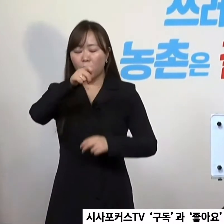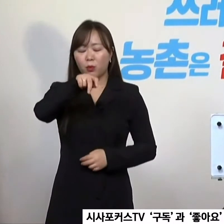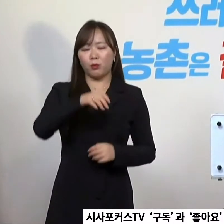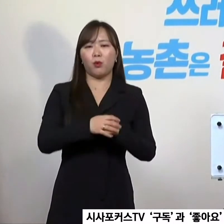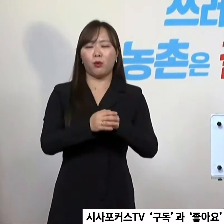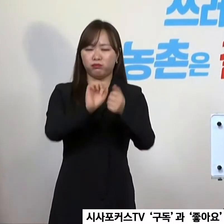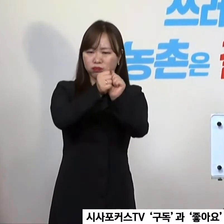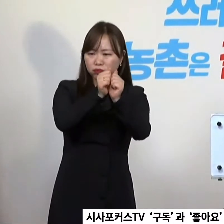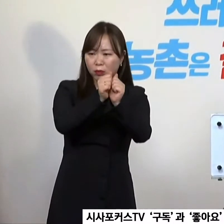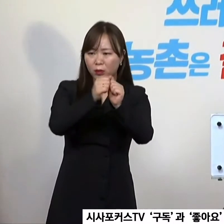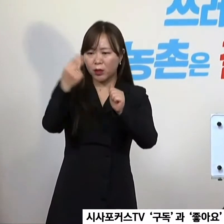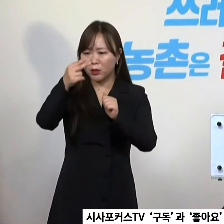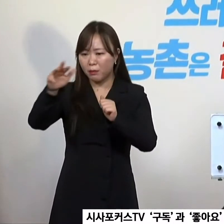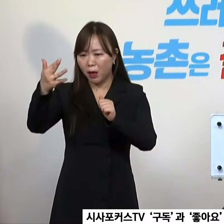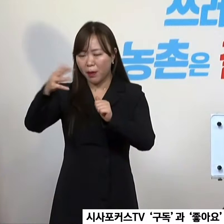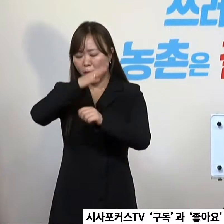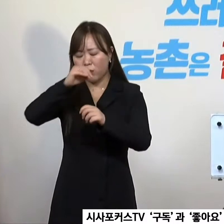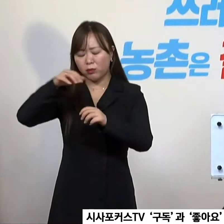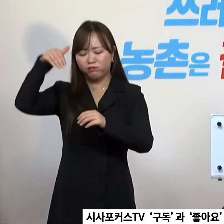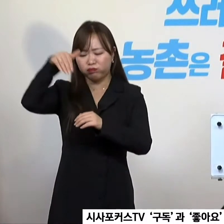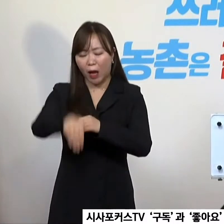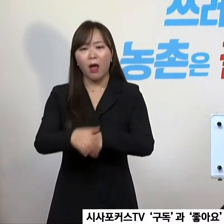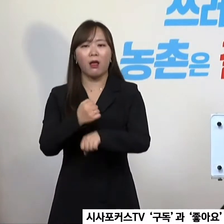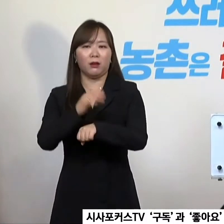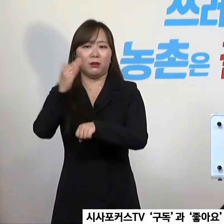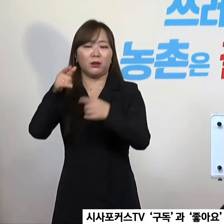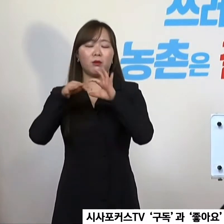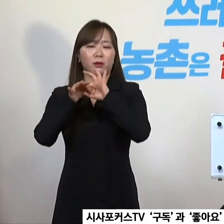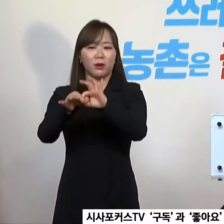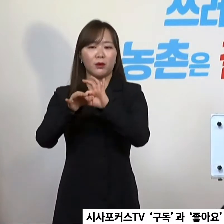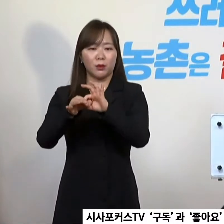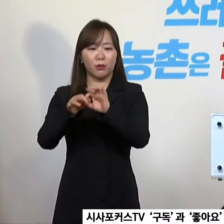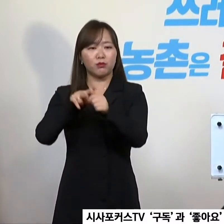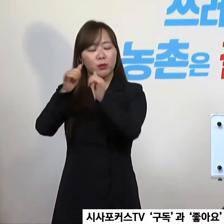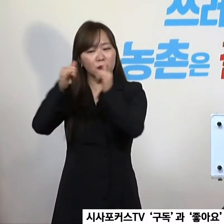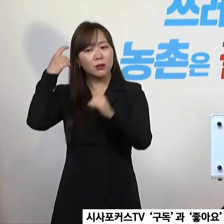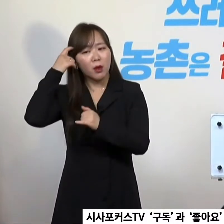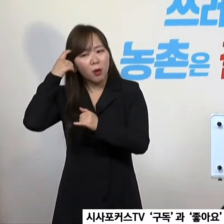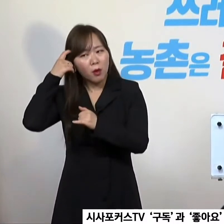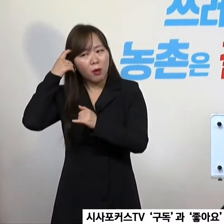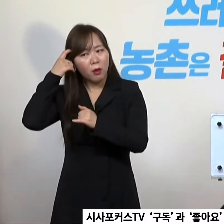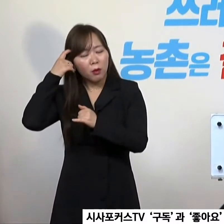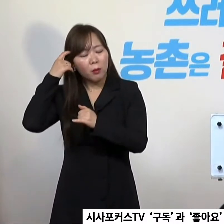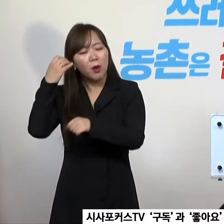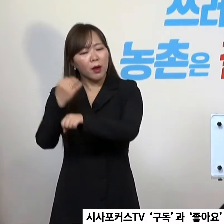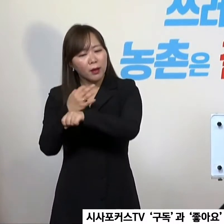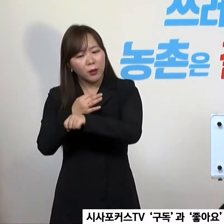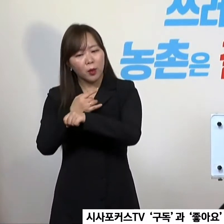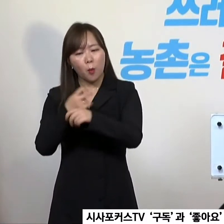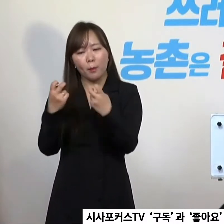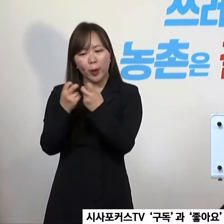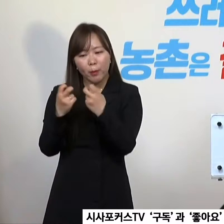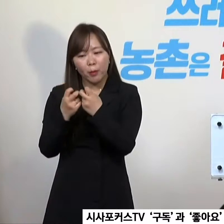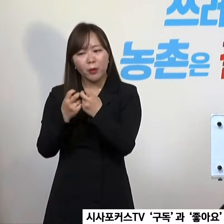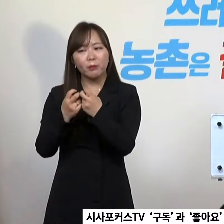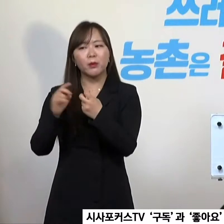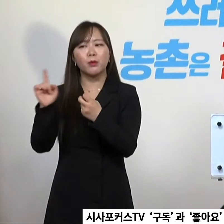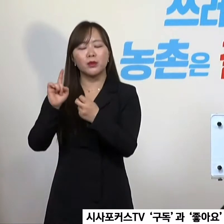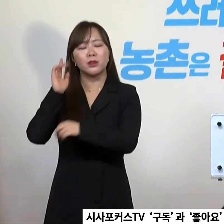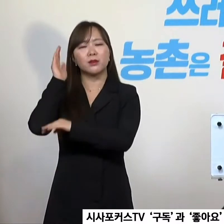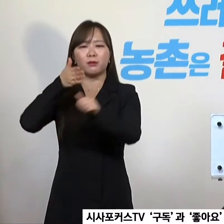코스피도 2800점 분위기가 됐잖아요. 그래서 이와 관련해서 후보님의 견해와 간략한 뭐 대응 방침이